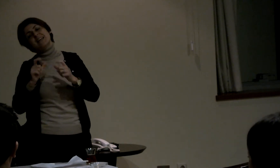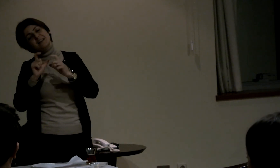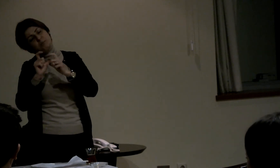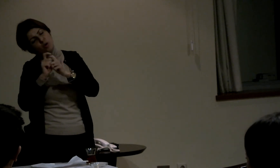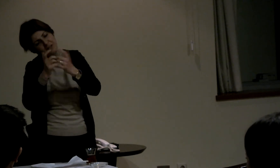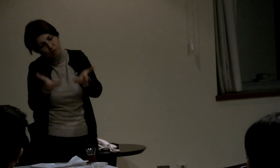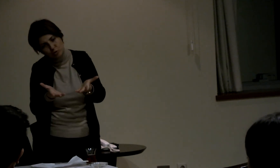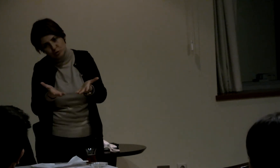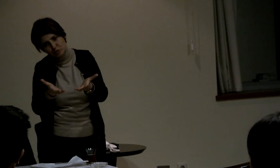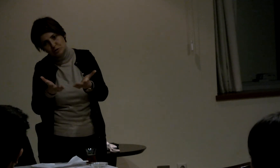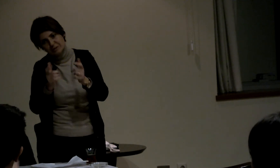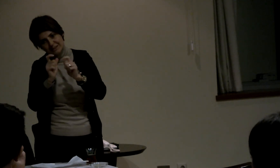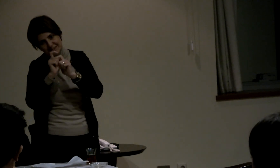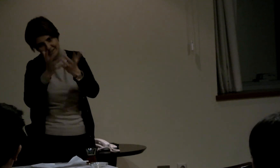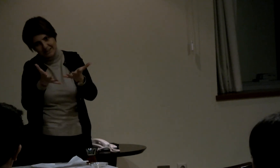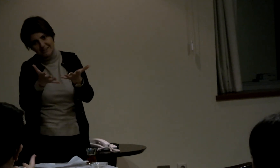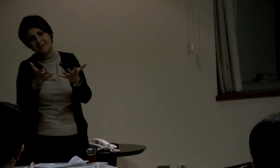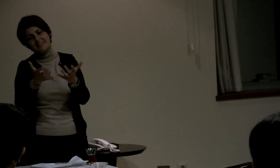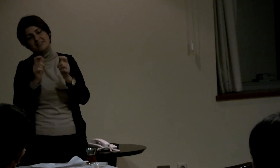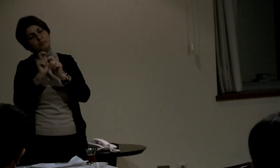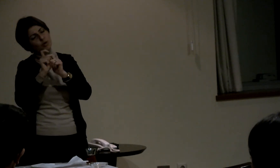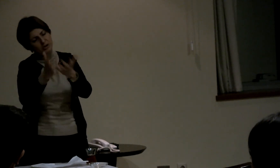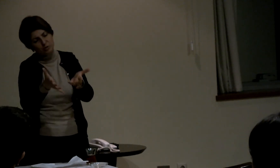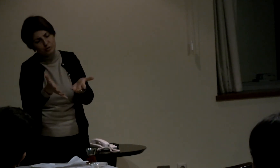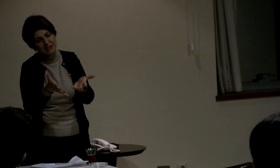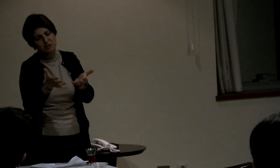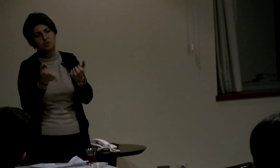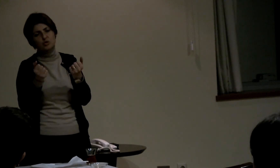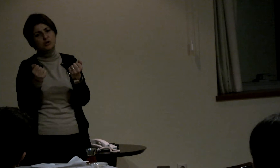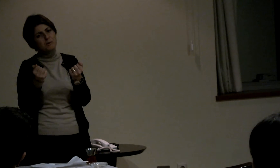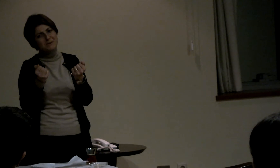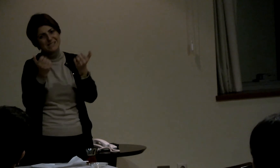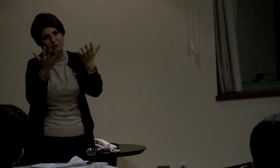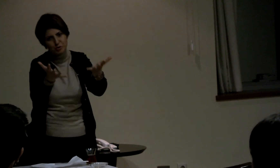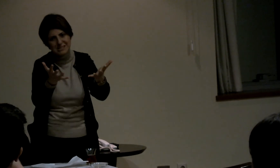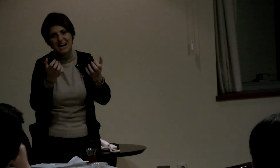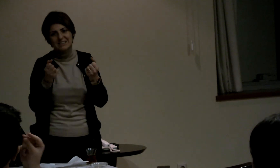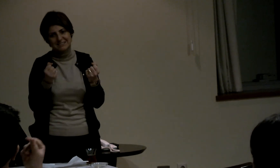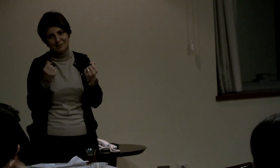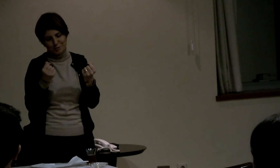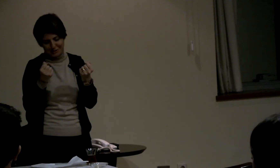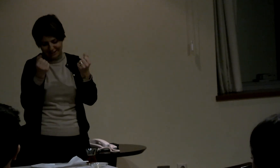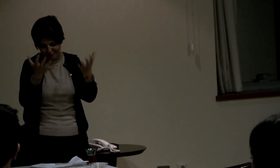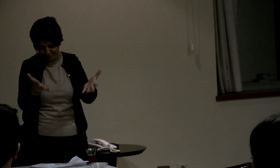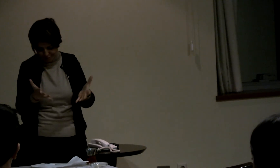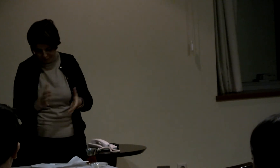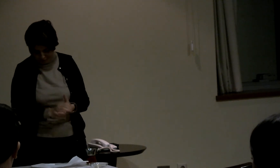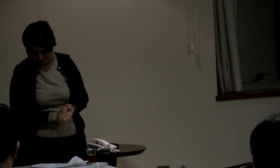Yani böyle de olur. Hani evet böyle de olur. Geçmiş olsun. Ama biz ne diyoruz? Sağlık diliyoruz. Geçmiş olsun.